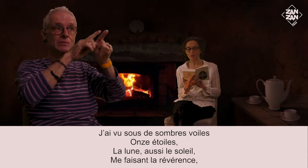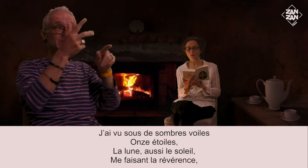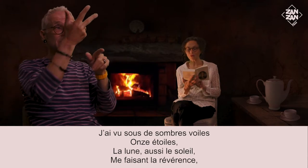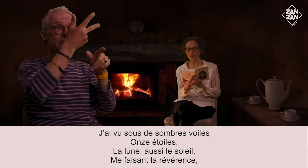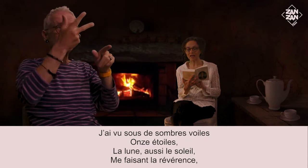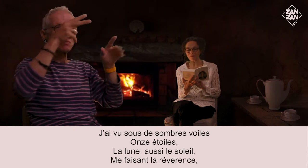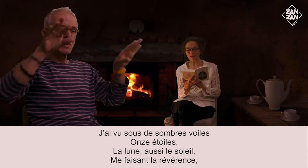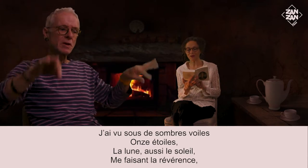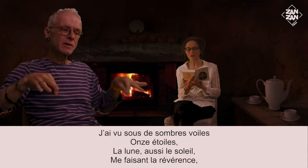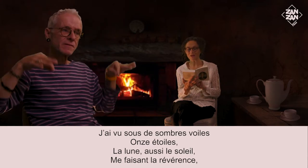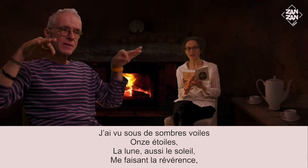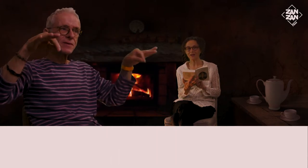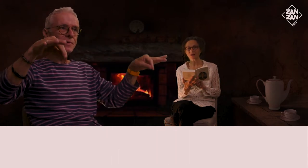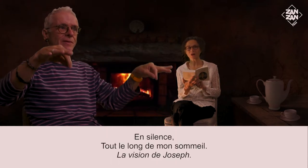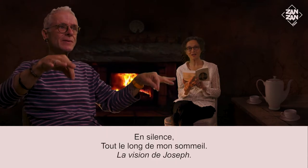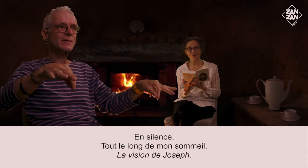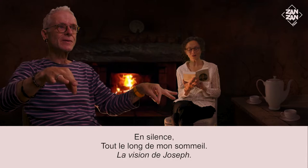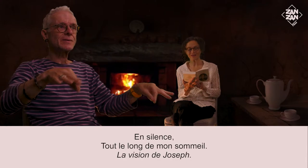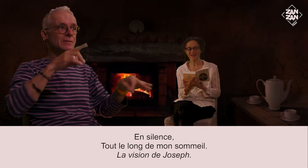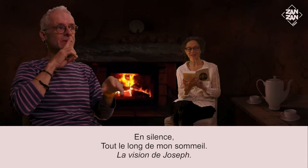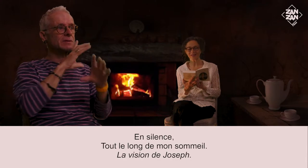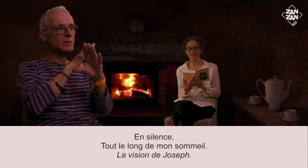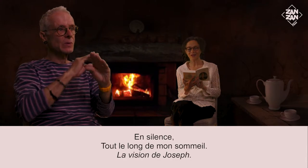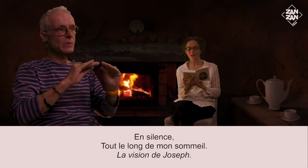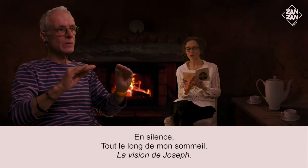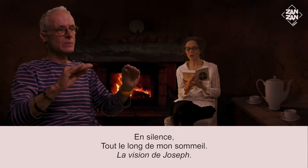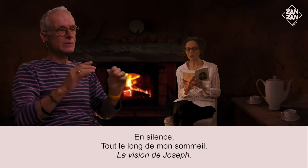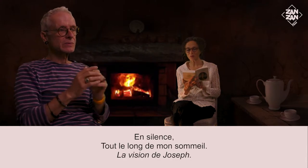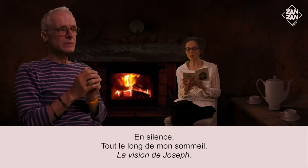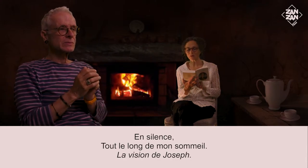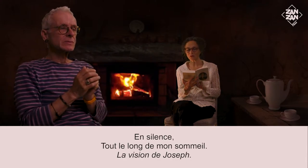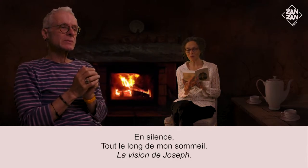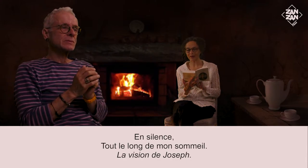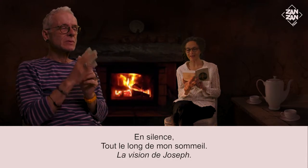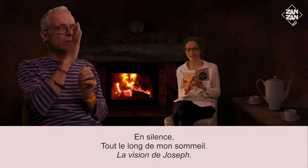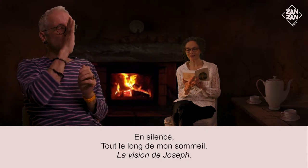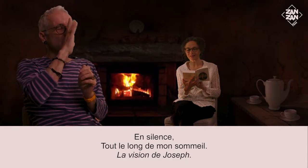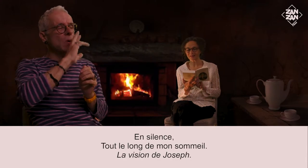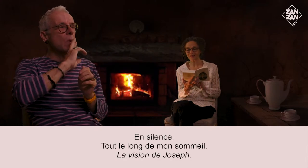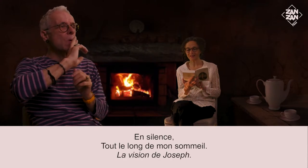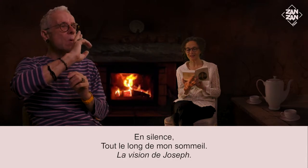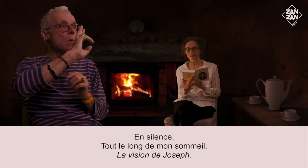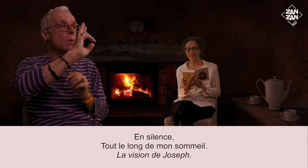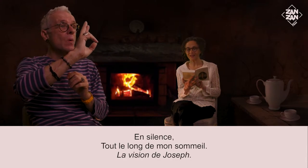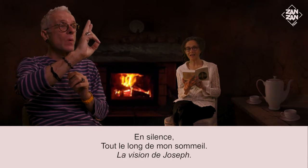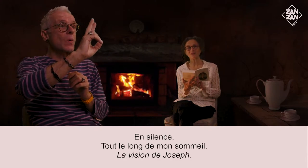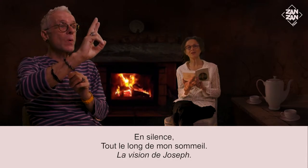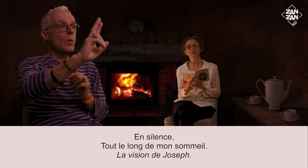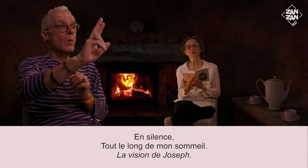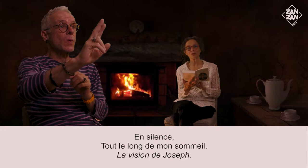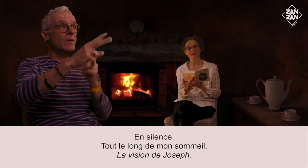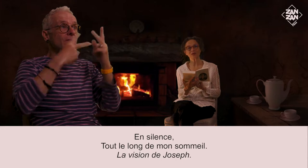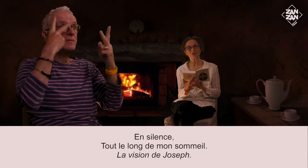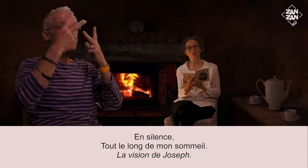me faisant la révérence en silence, tout le long de mon sommeil, la